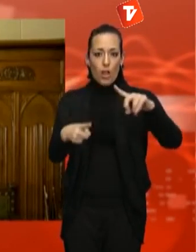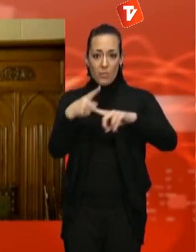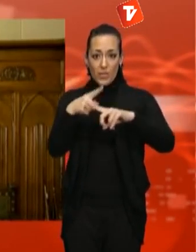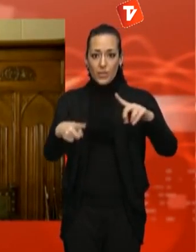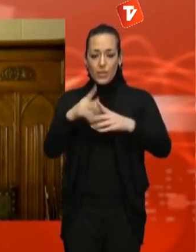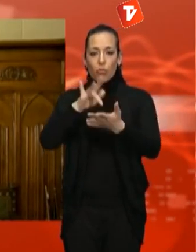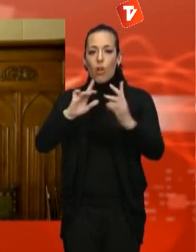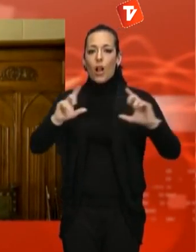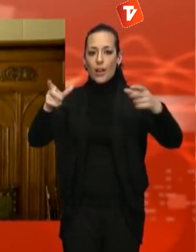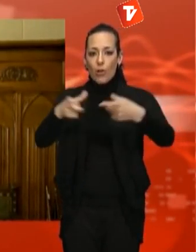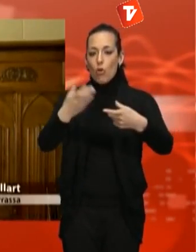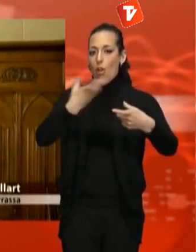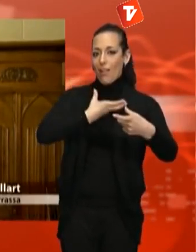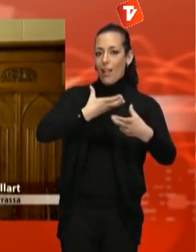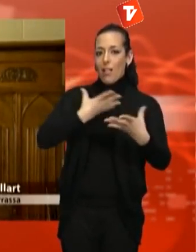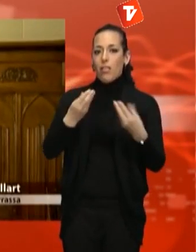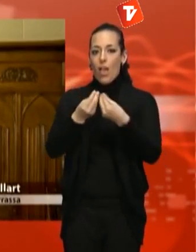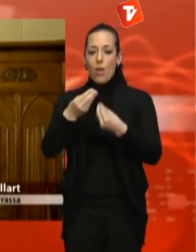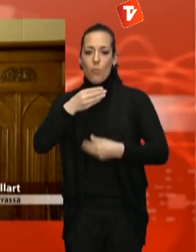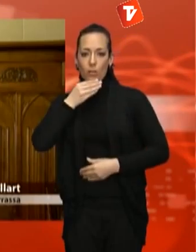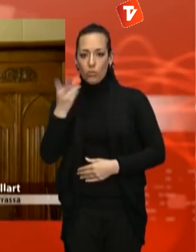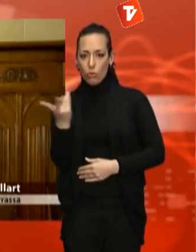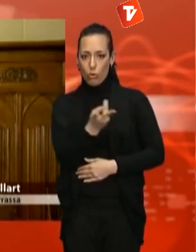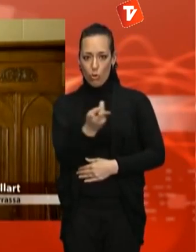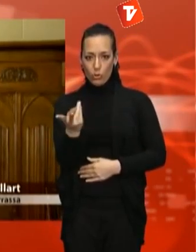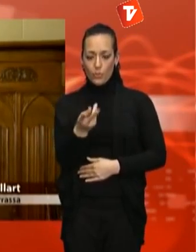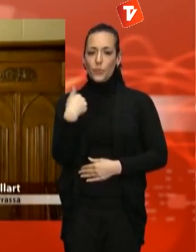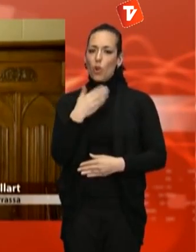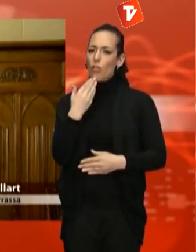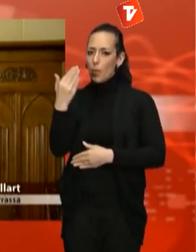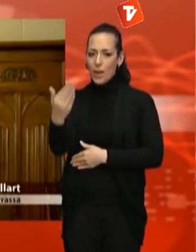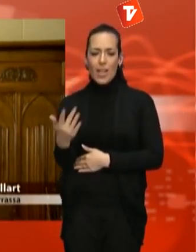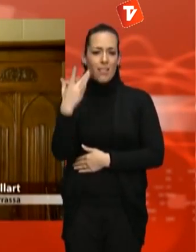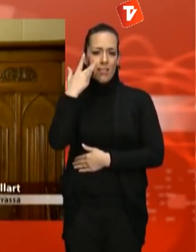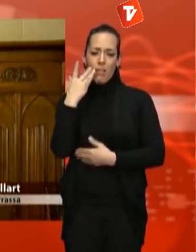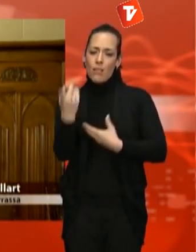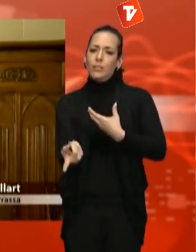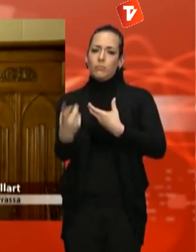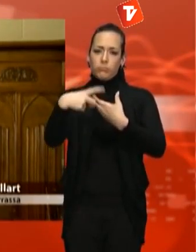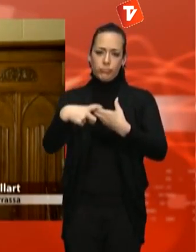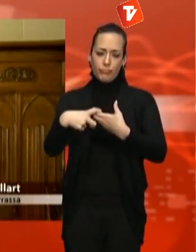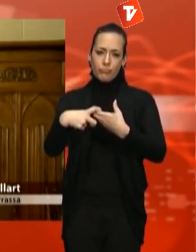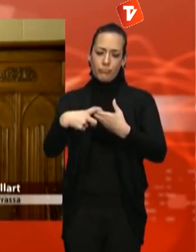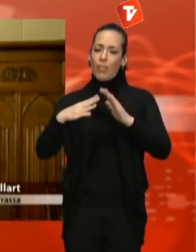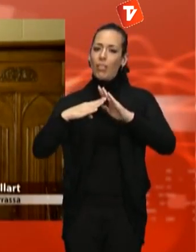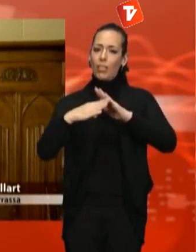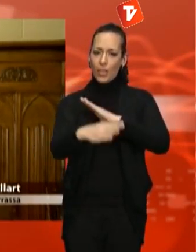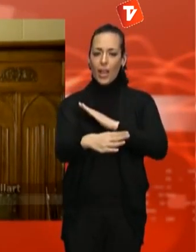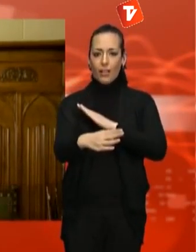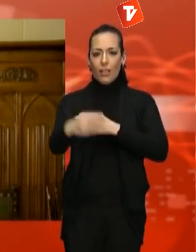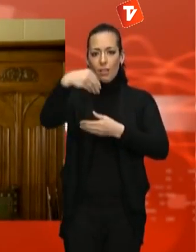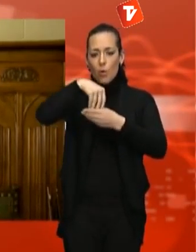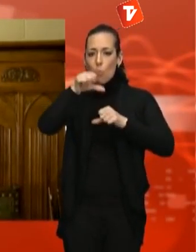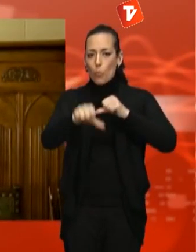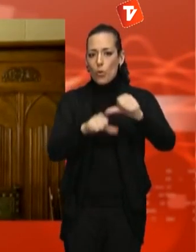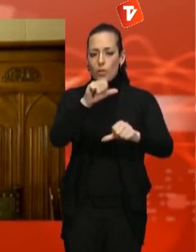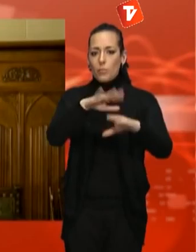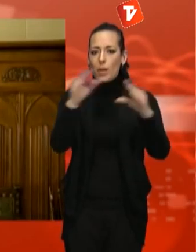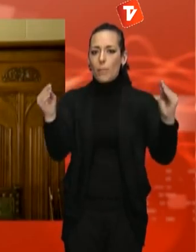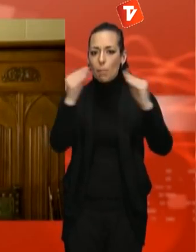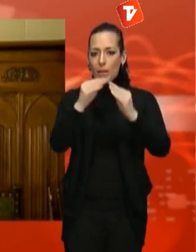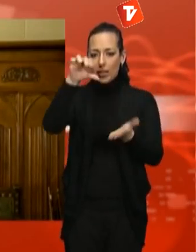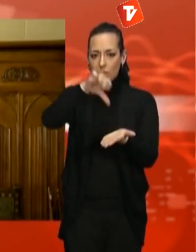que he fet és demanar-li al president de la Generalitat la implicació activa en el procés del pacte de ciutat. Jo ho vaig manifestar en el